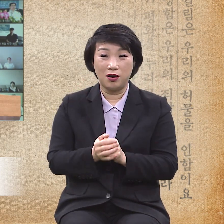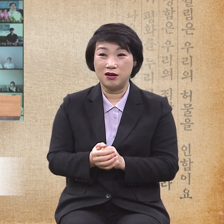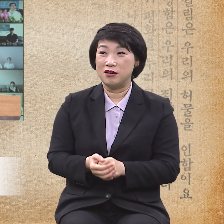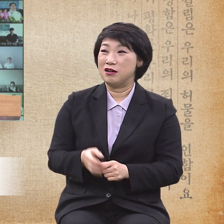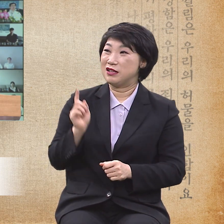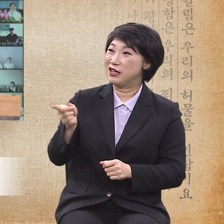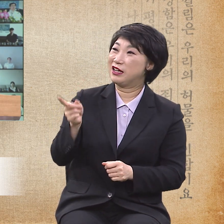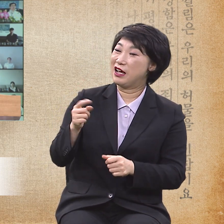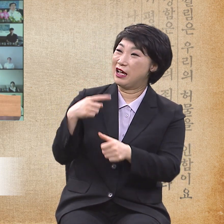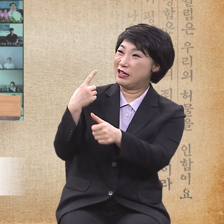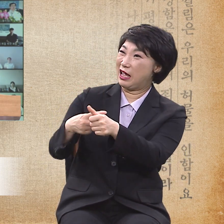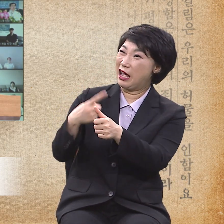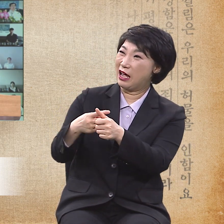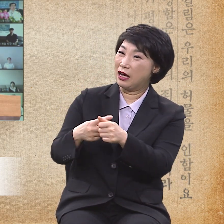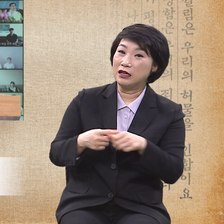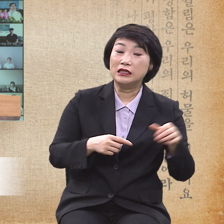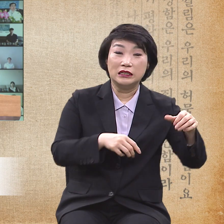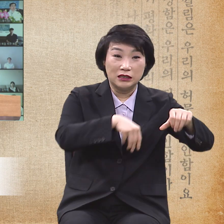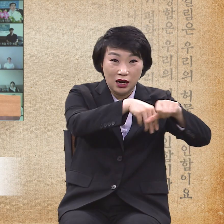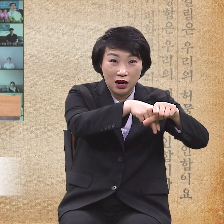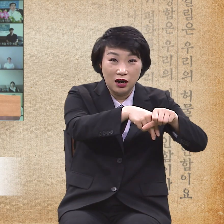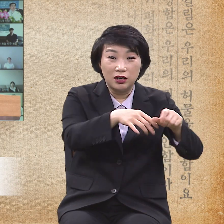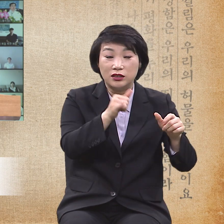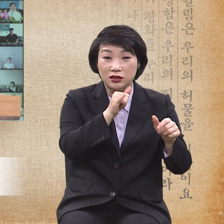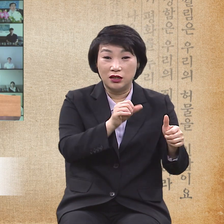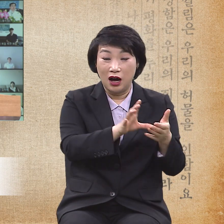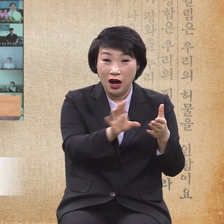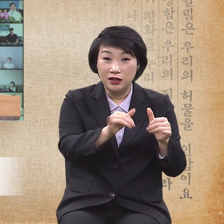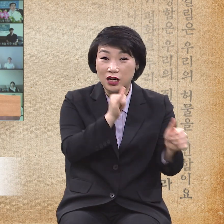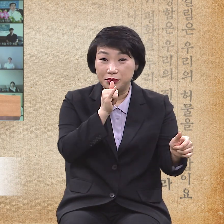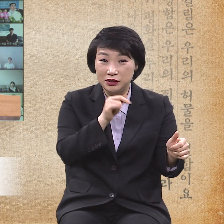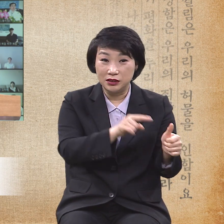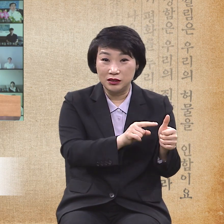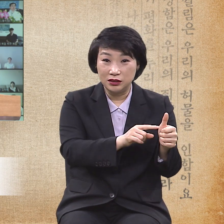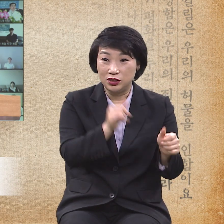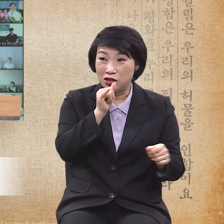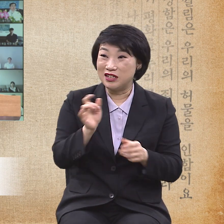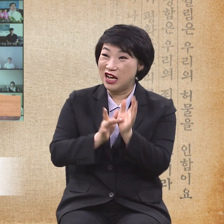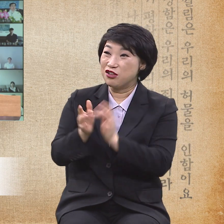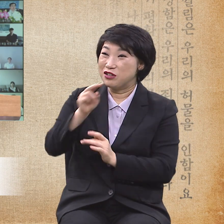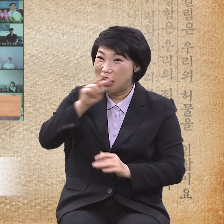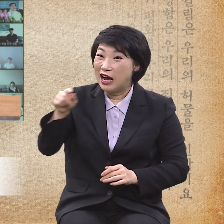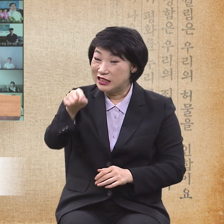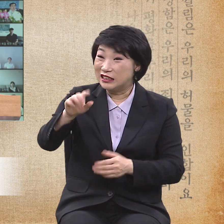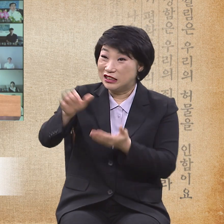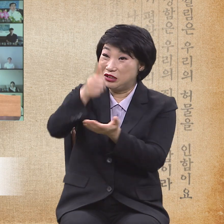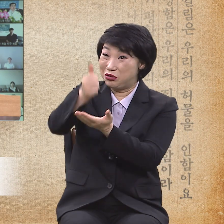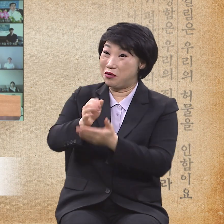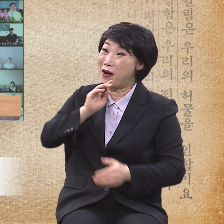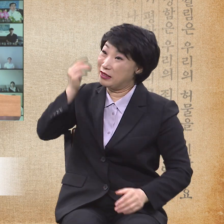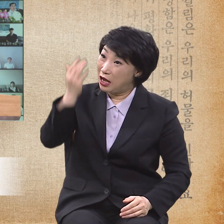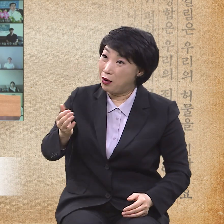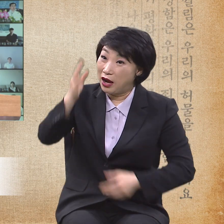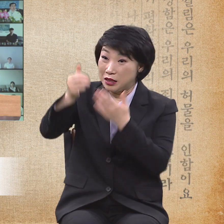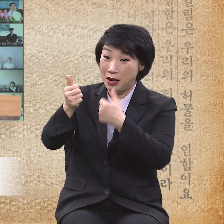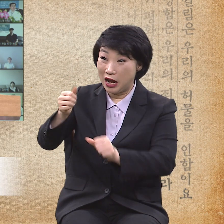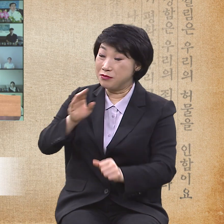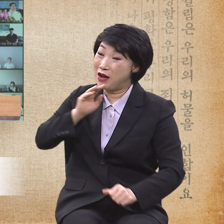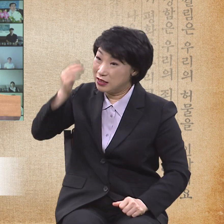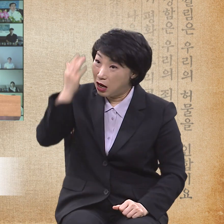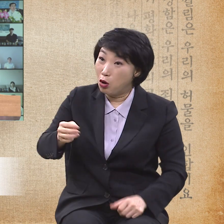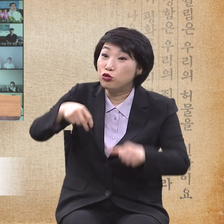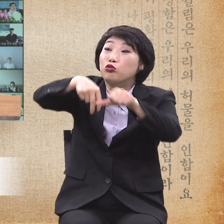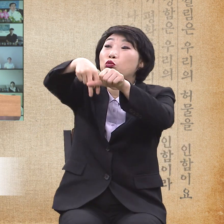비방한 한 행악자가 있습니다. 예수야 네가 그리스도냐 하나님의 아들이냐 한번